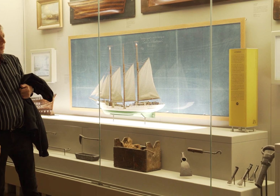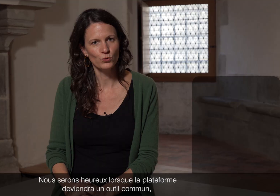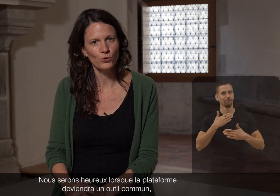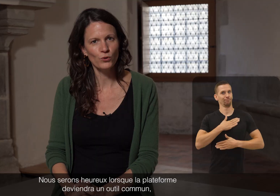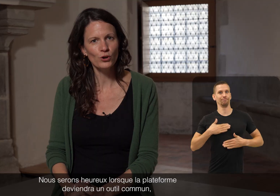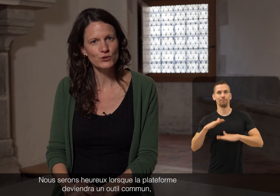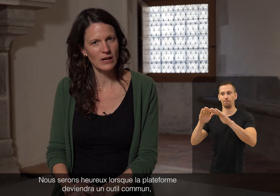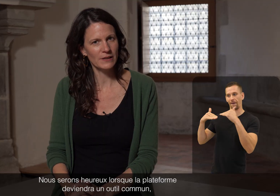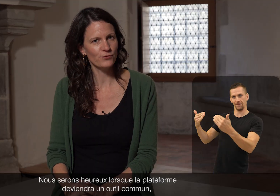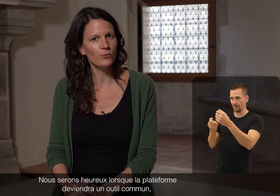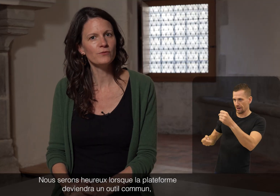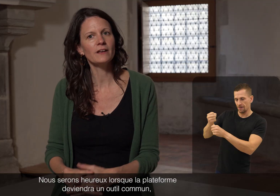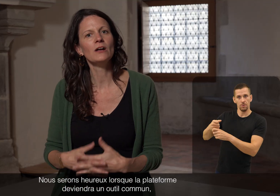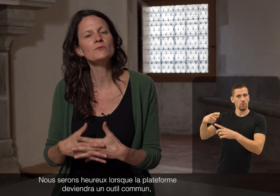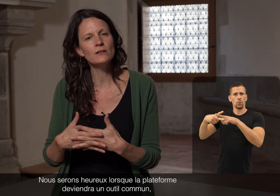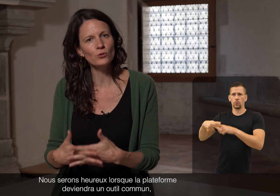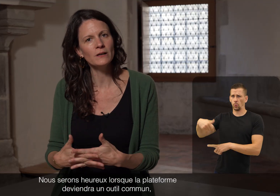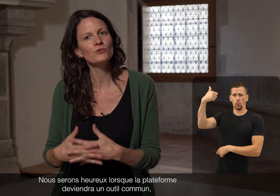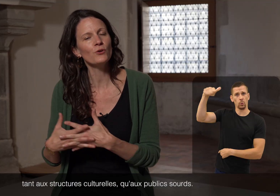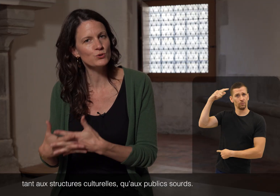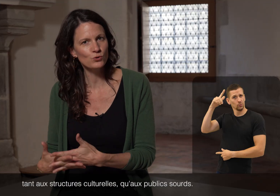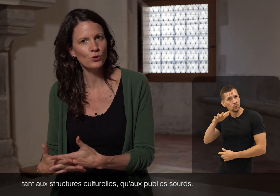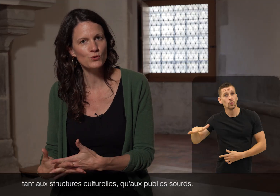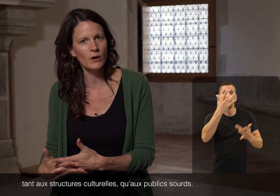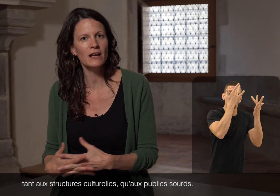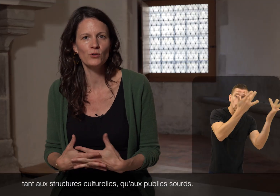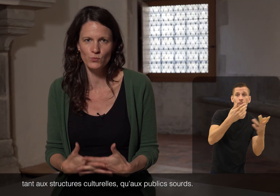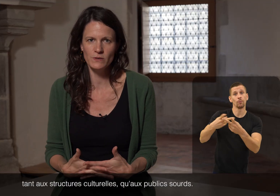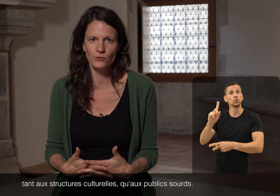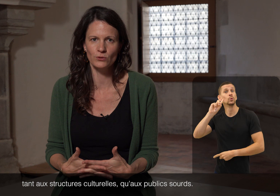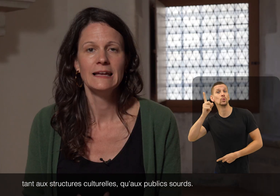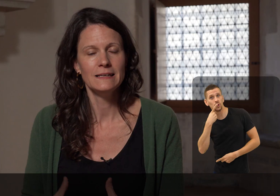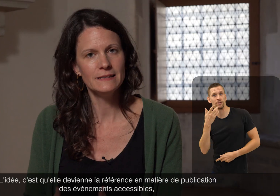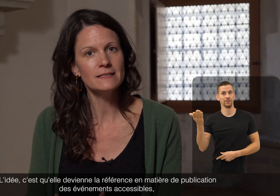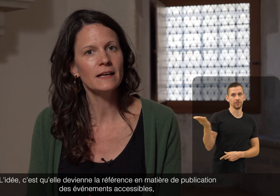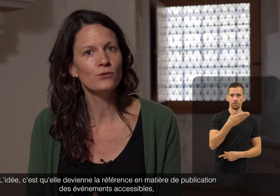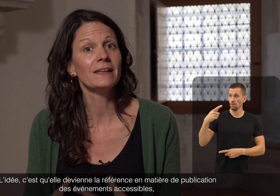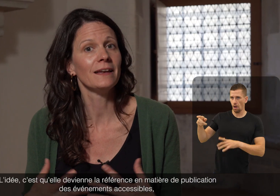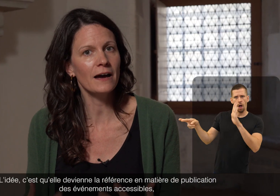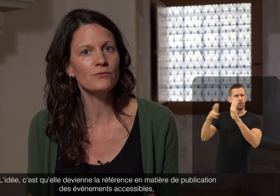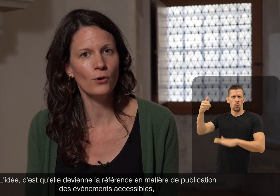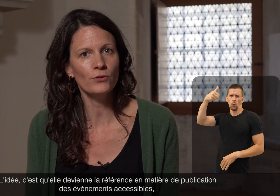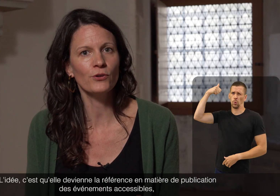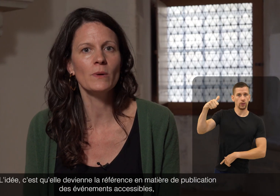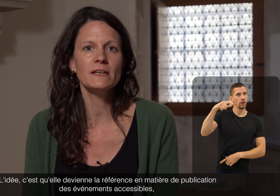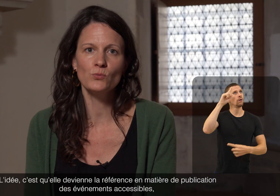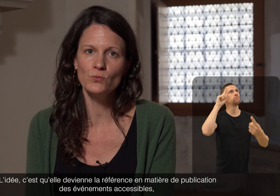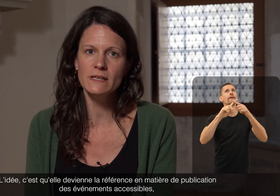Nous serons heureux lorsque la plateforme deviendra un outil commun, tant en structure culturelle qu'au public sourd. L'idée, c'est qu'elle devienne la référence en matière de